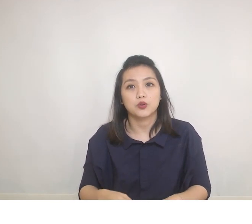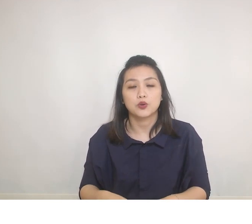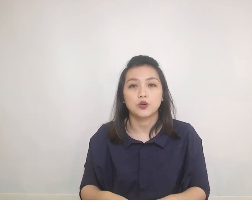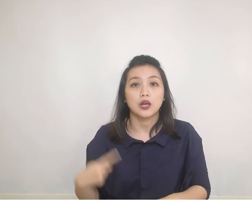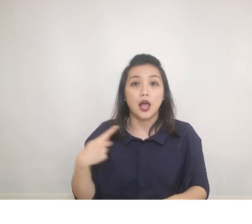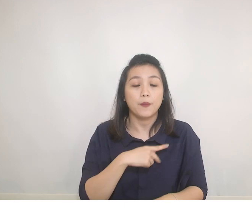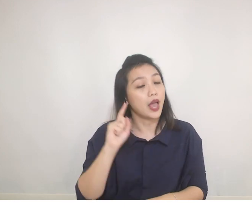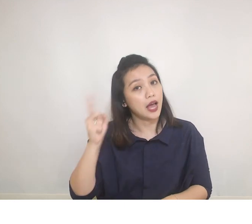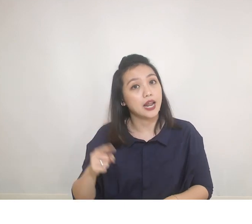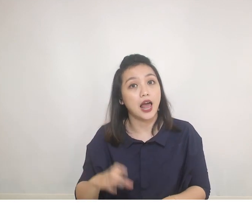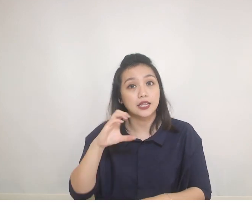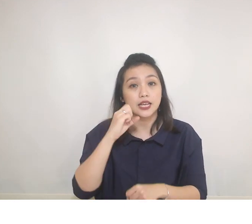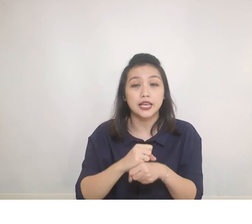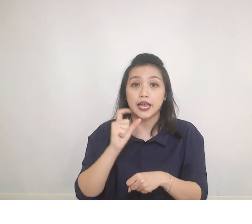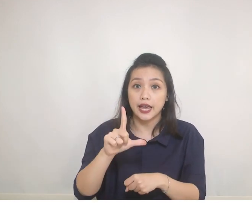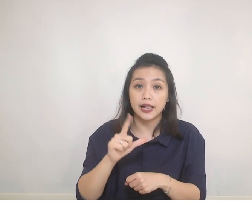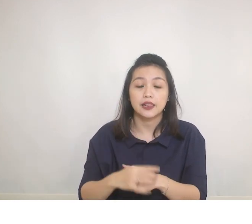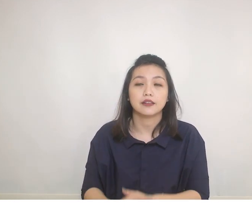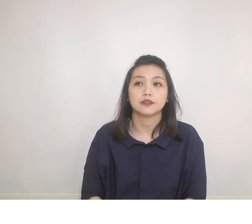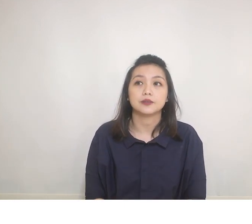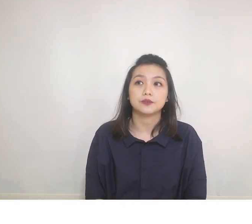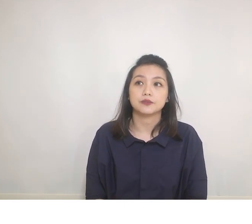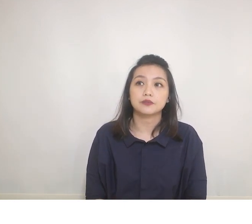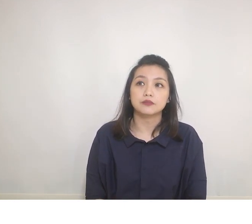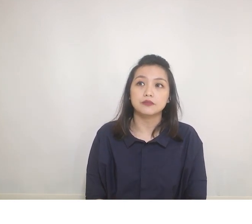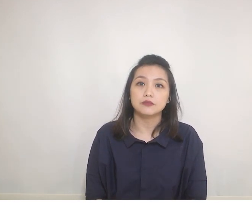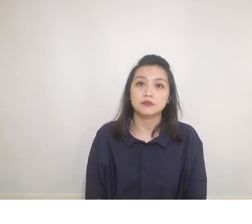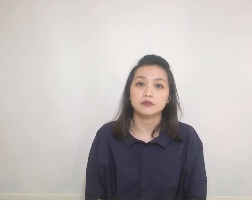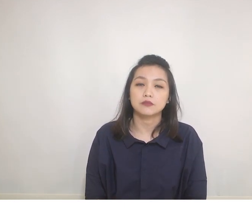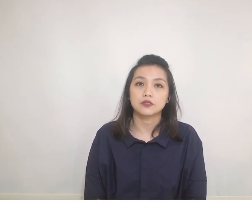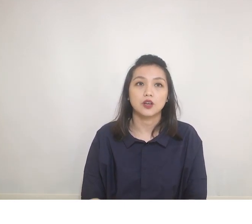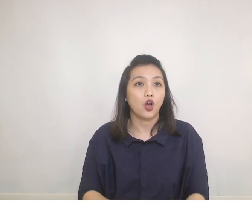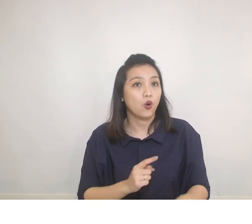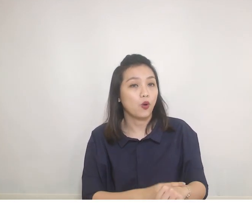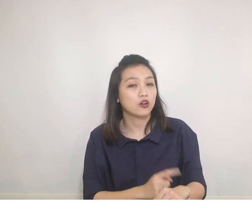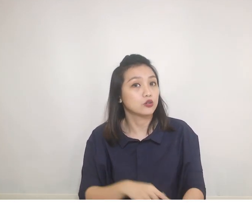Di CG ini itu kami benar-benar merasakan dianakan dan kami